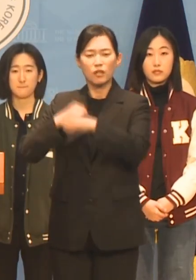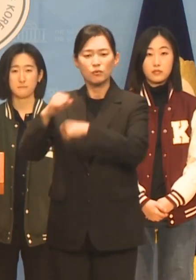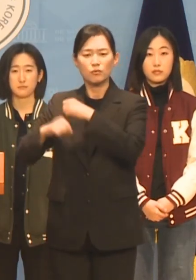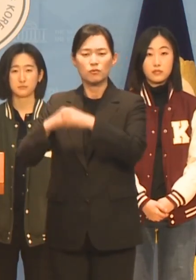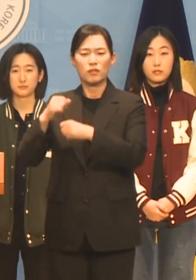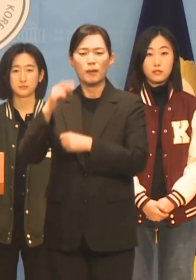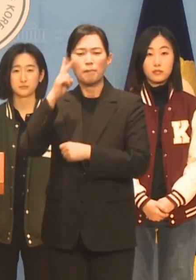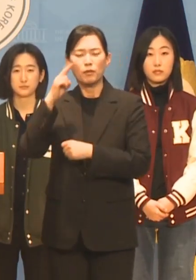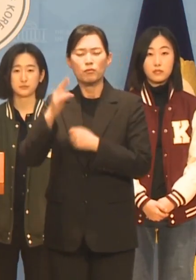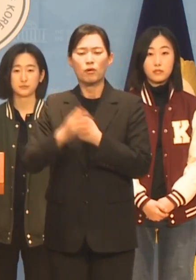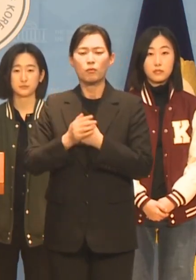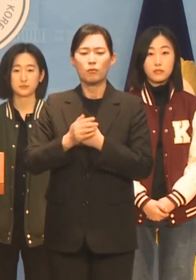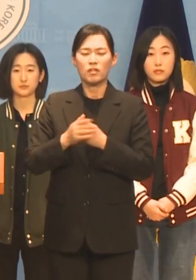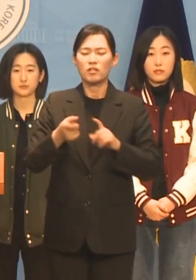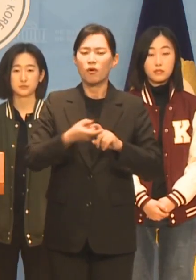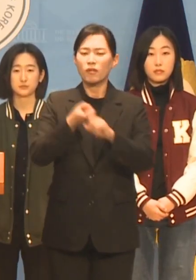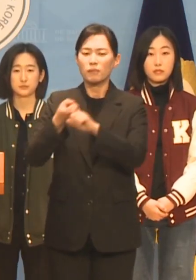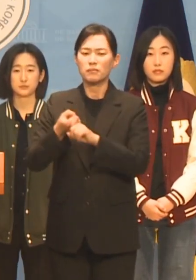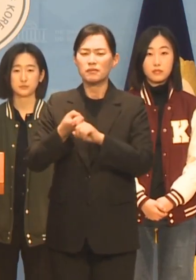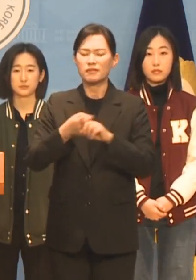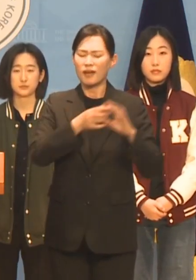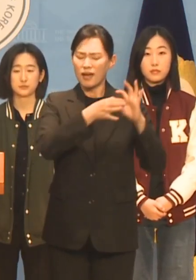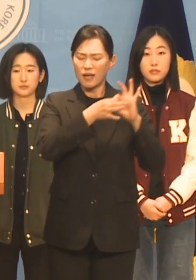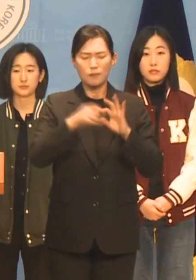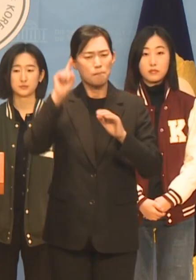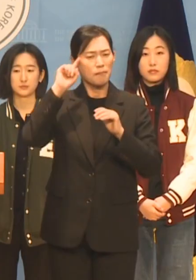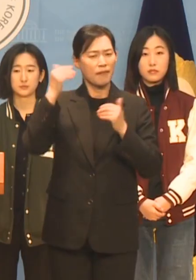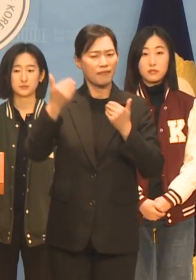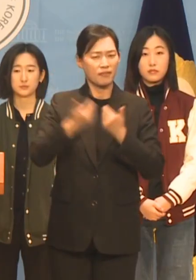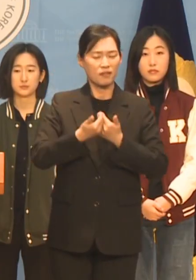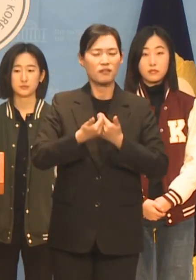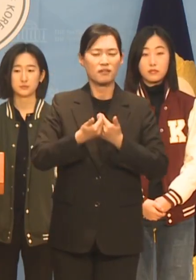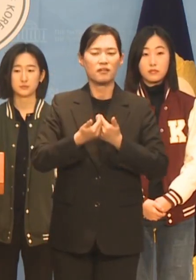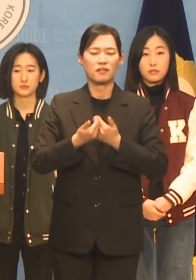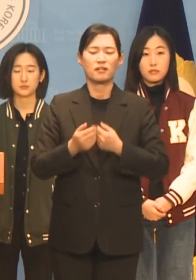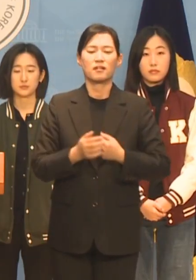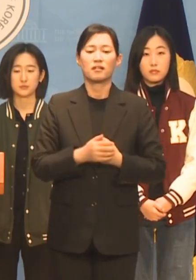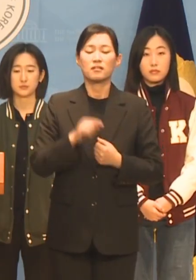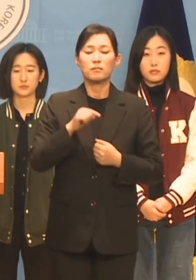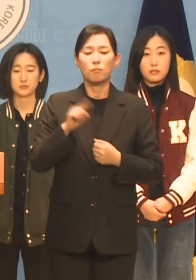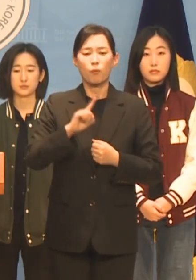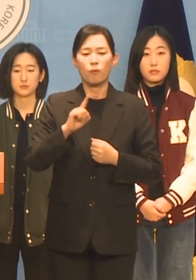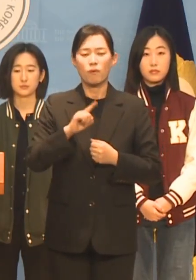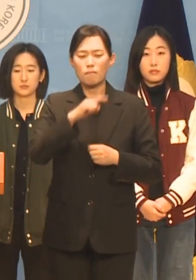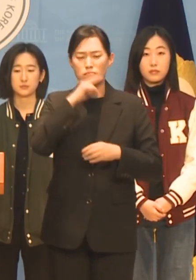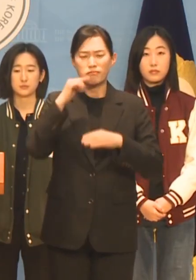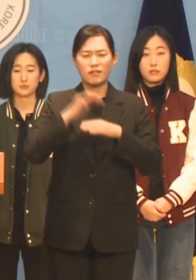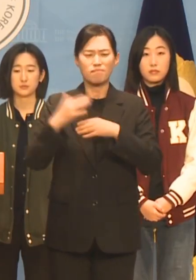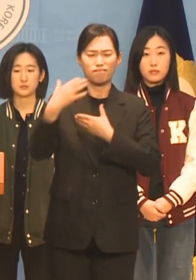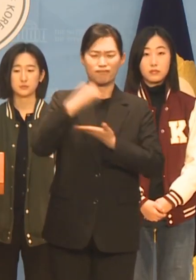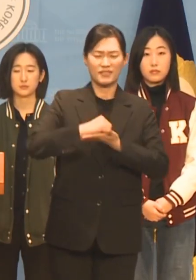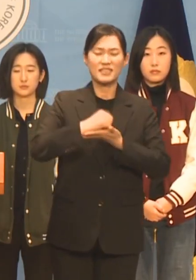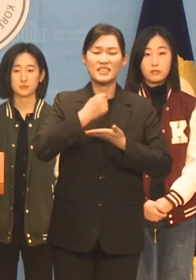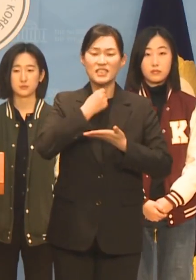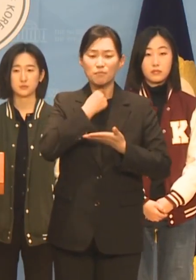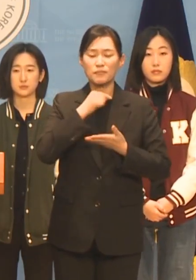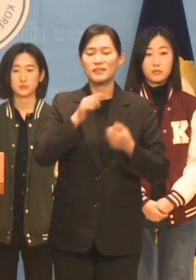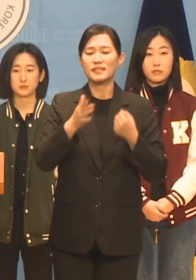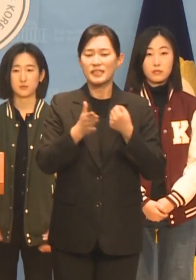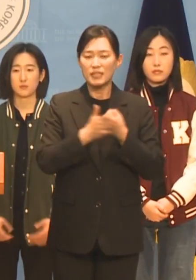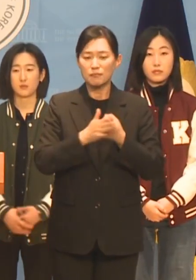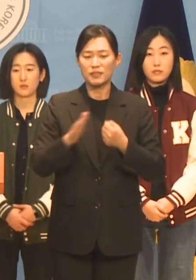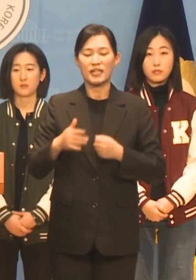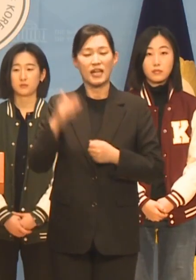연합을 끈질기게 반대해왔습니다. 그들은 적화통일인 연방제 통일을 꿈꾸기 때문에 이를 막는 미군의 주둔과